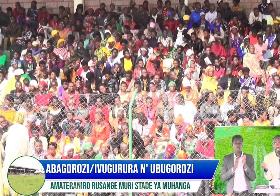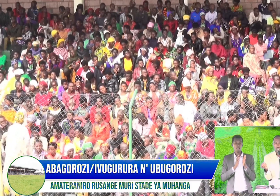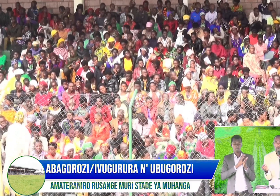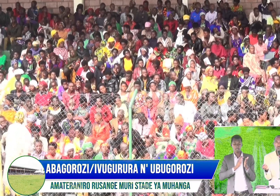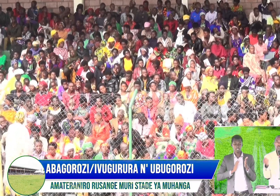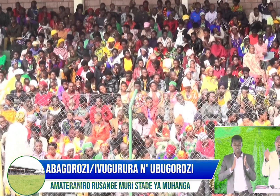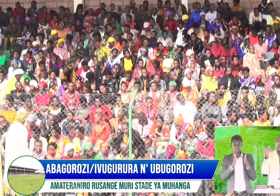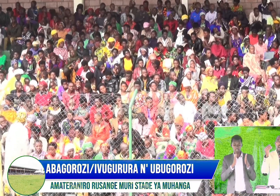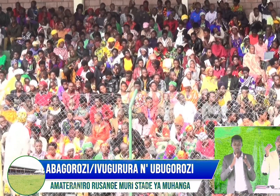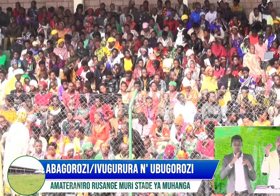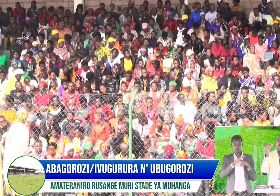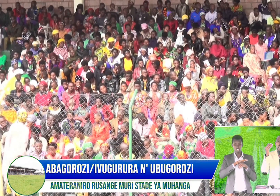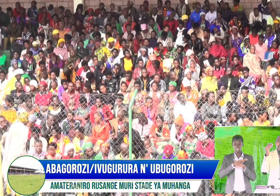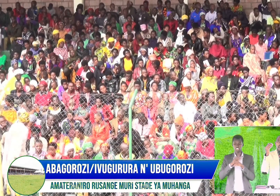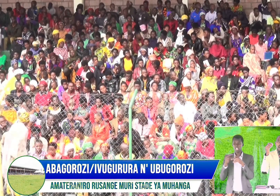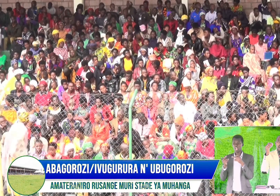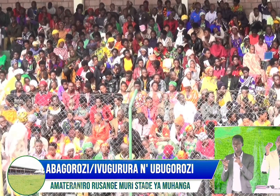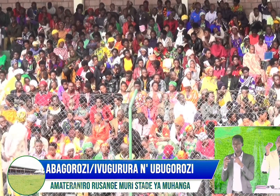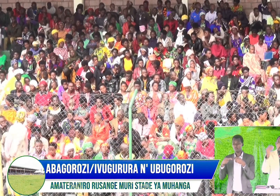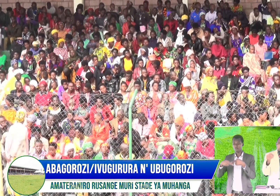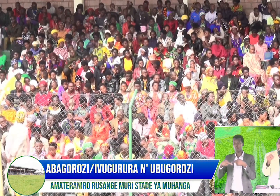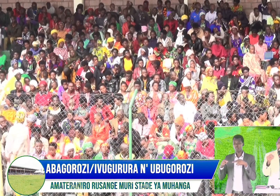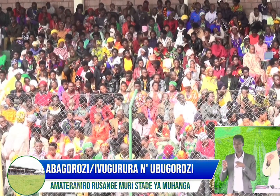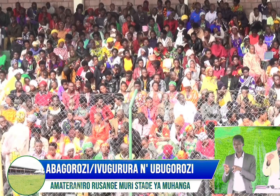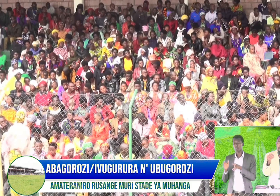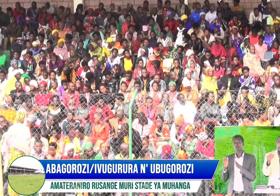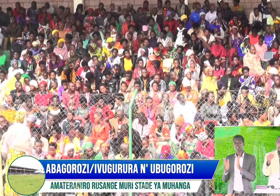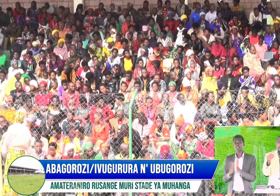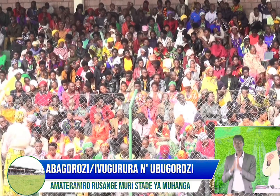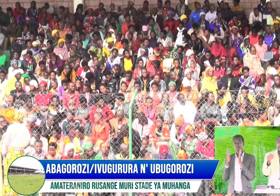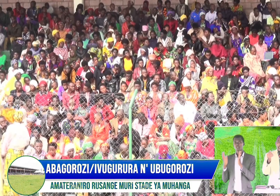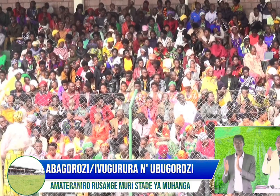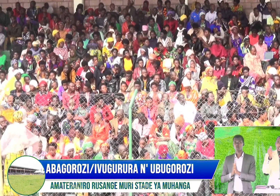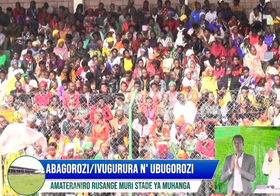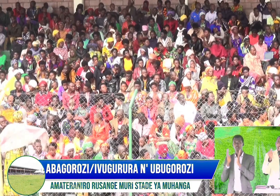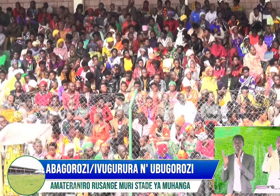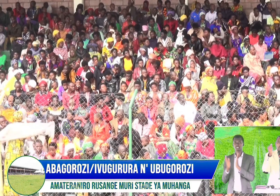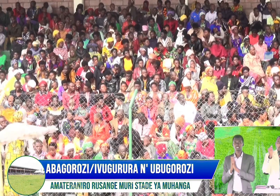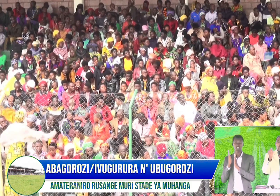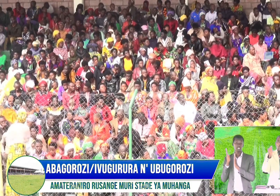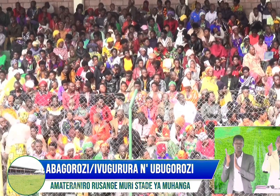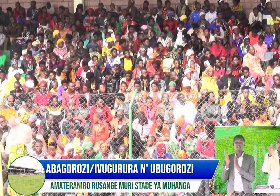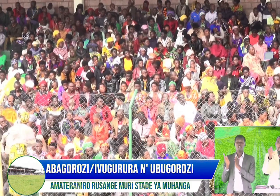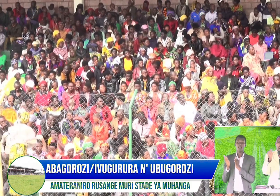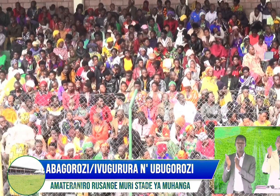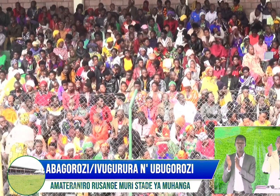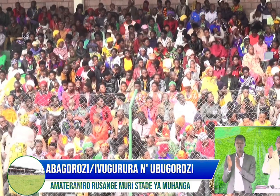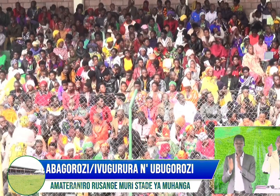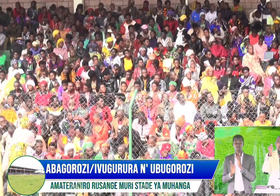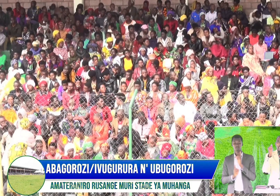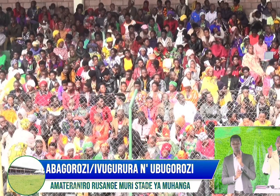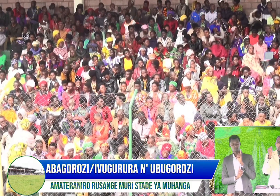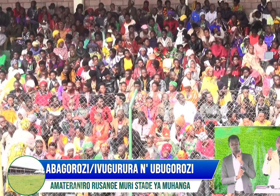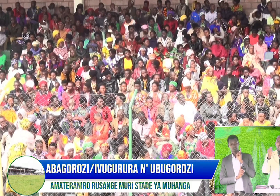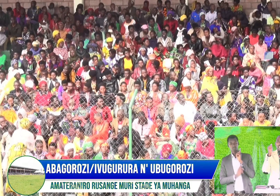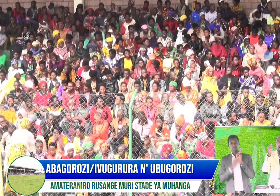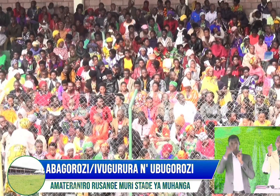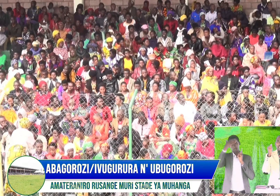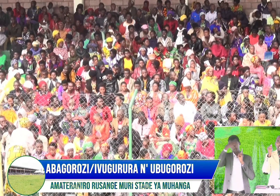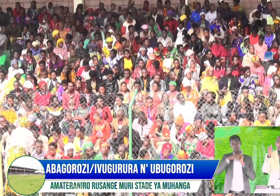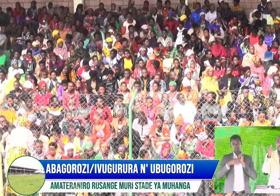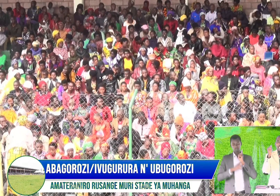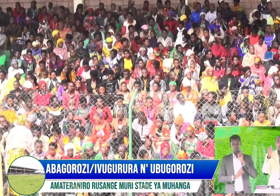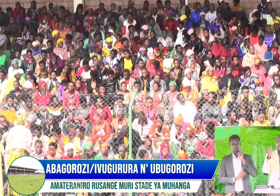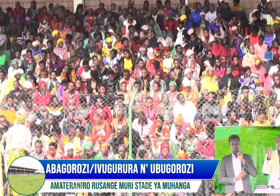cy'ibirori kuko mu cyumba cy'ibirori hahagaze umuntu ku muryango ugomba kubanza kukubaza